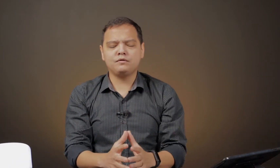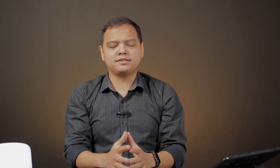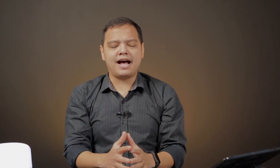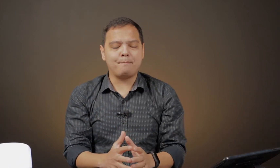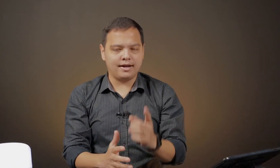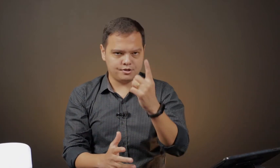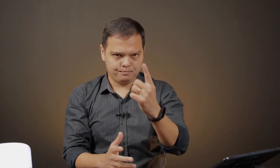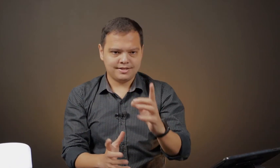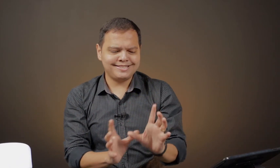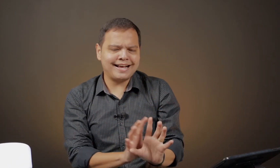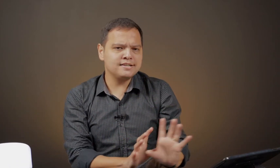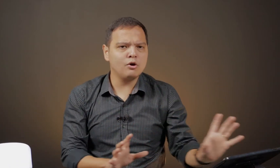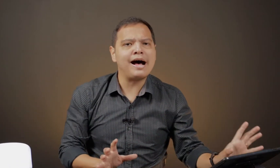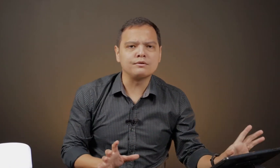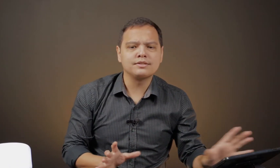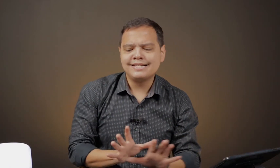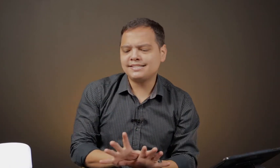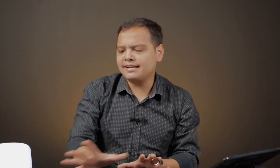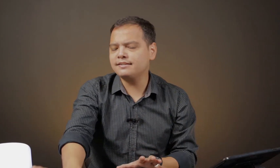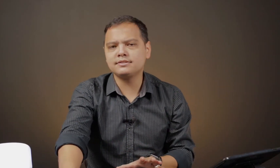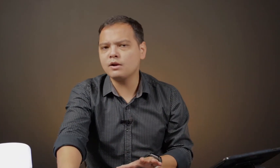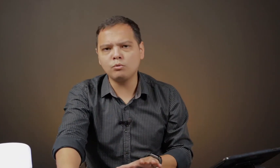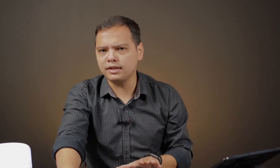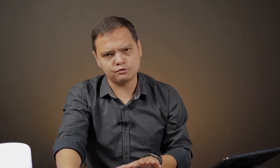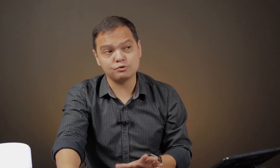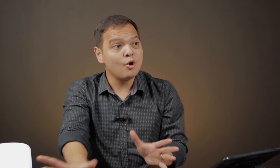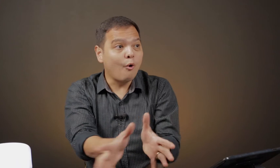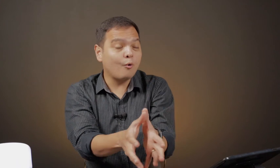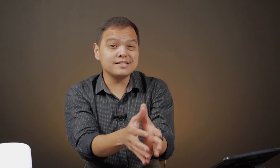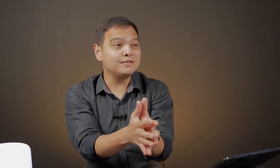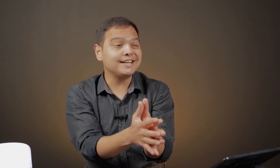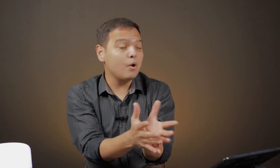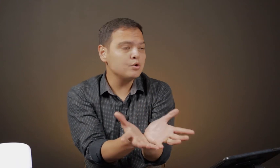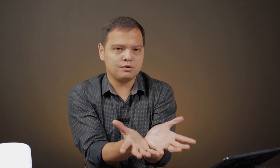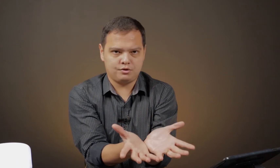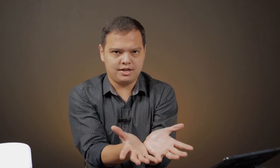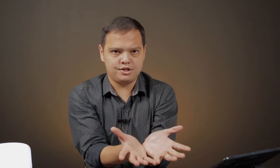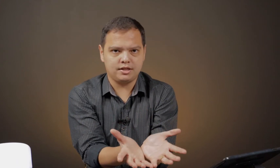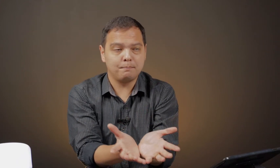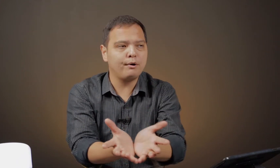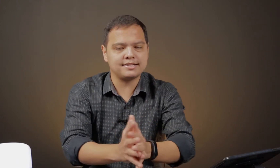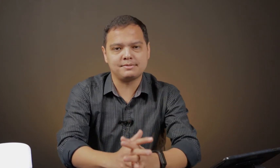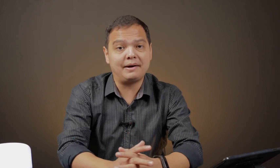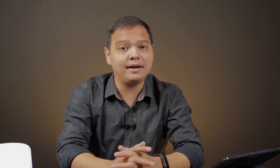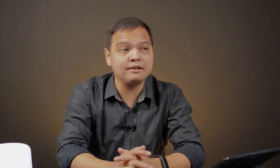você aprende sinais isolados, sinais sem contextos, ou coisas que você não usa no seu dia a dia, por exemplo, você vai aprender a história